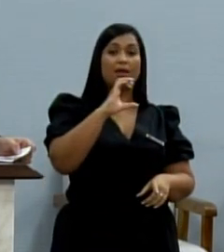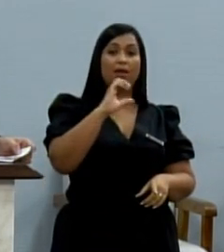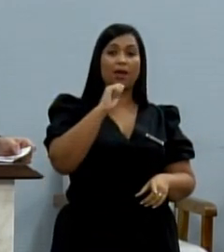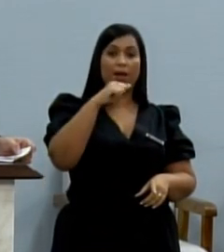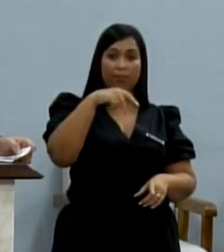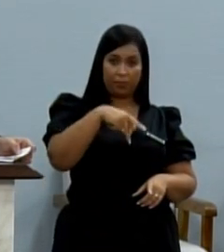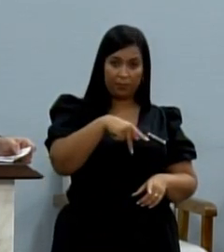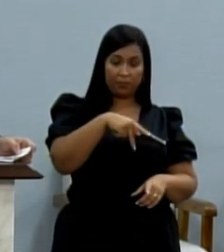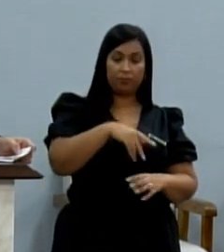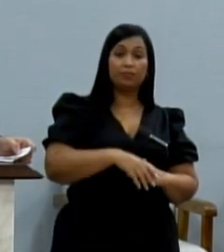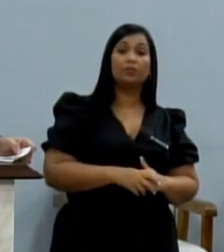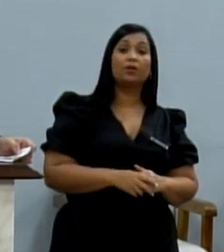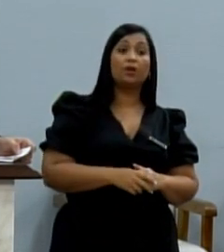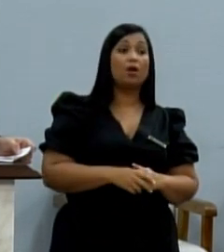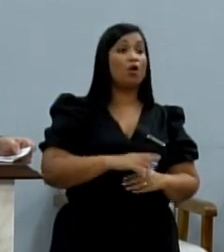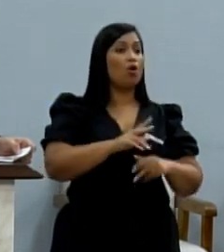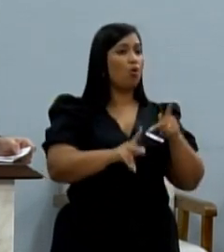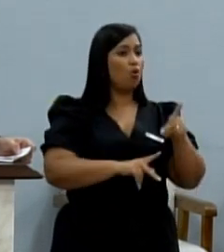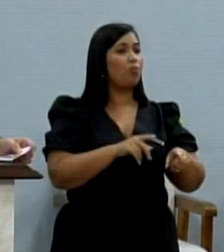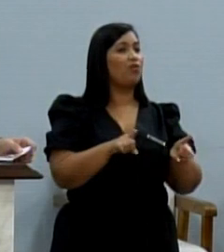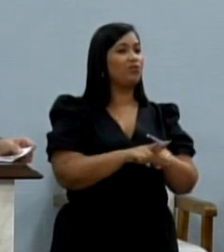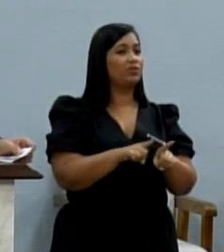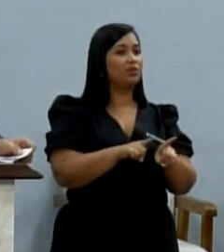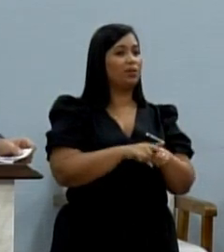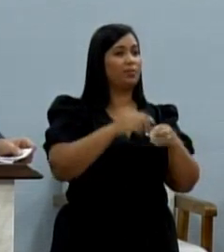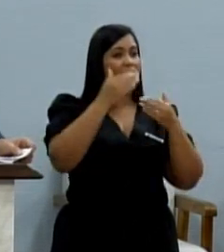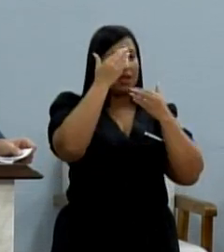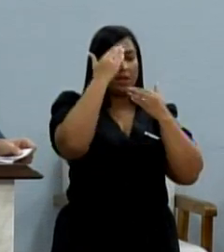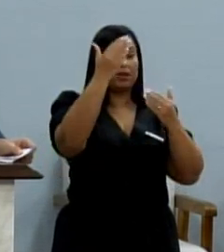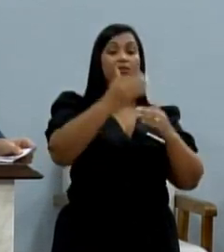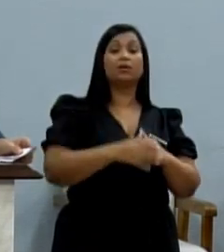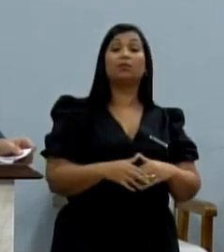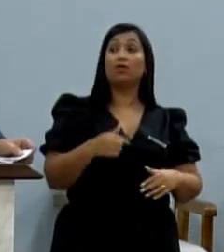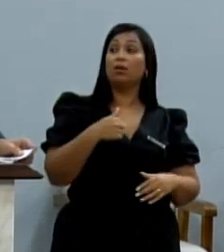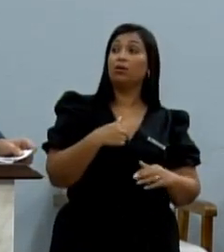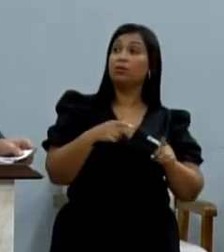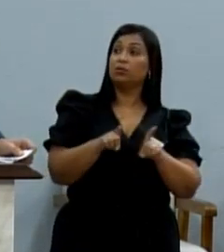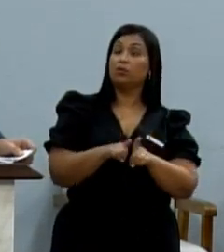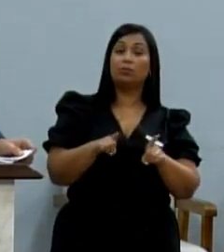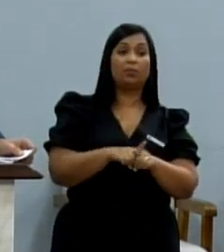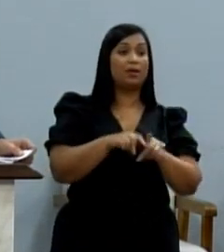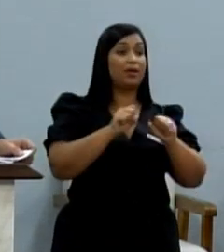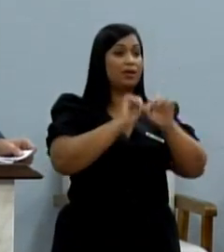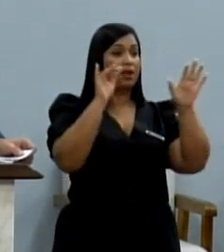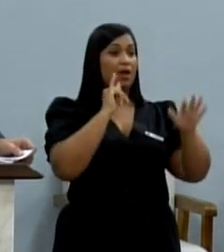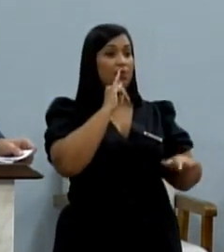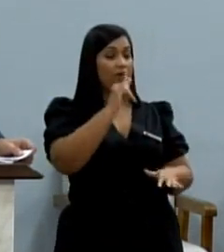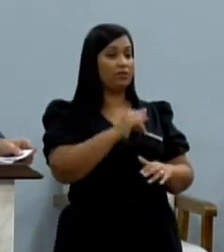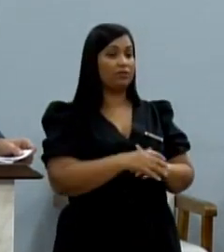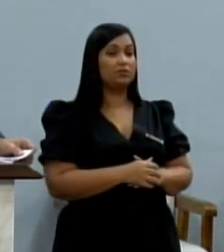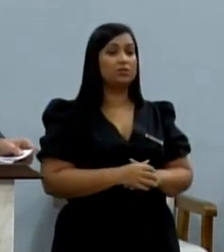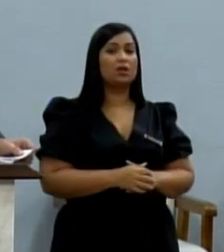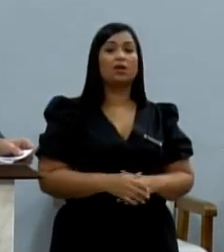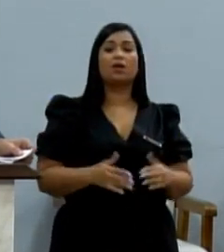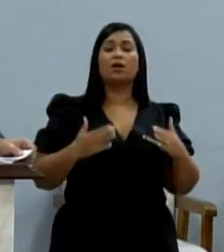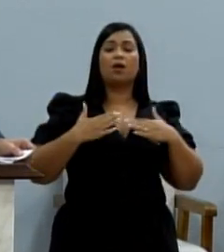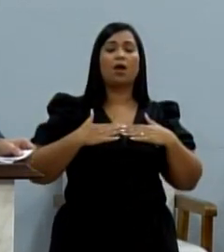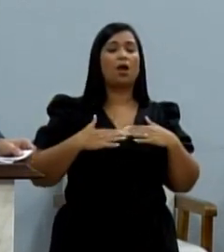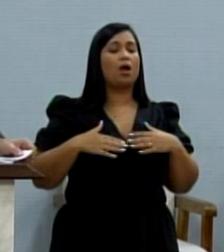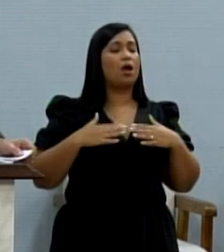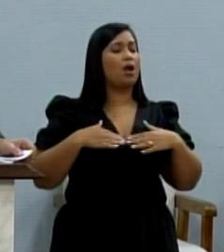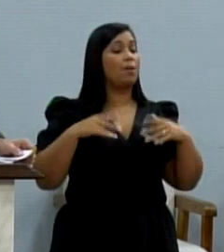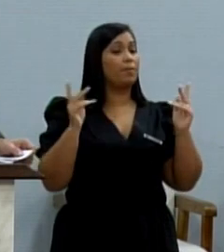é o povo também tá agradecendo Além de Mim Deixa o bem claro aqui numa tranquilidade